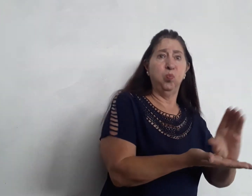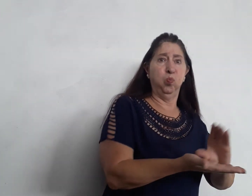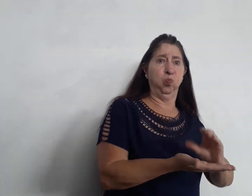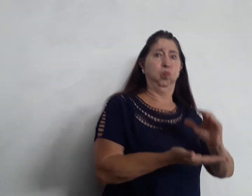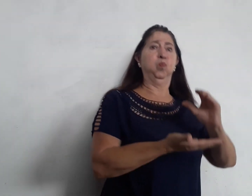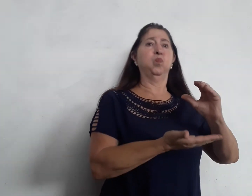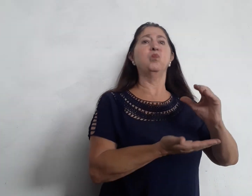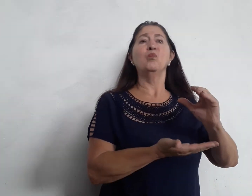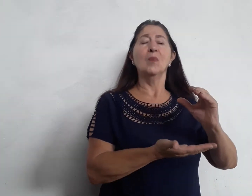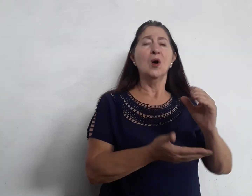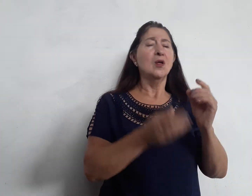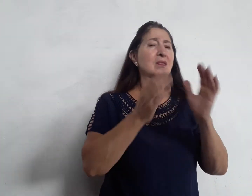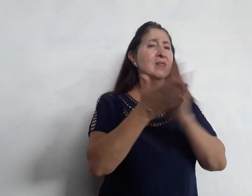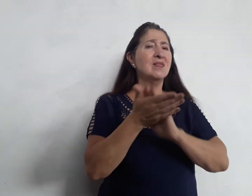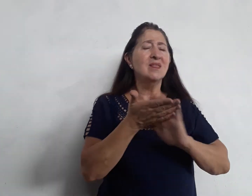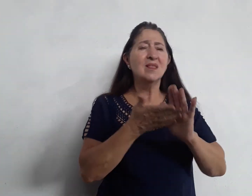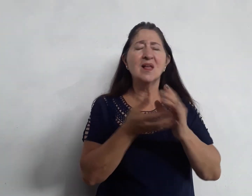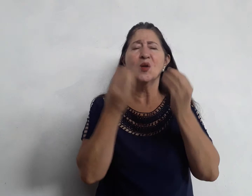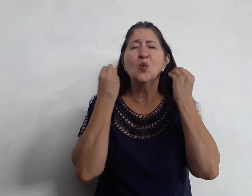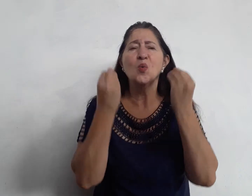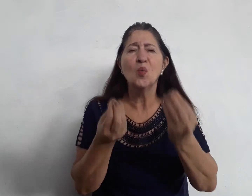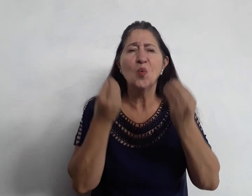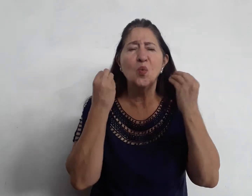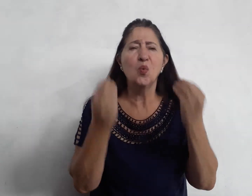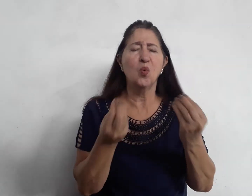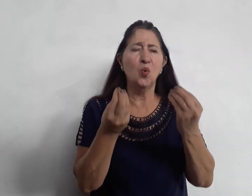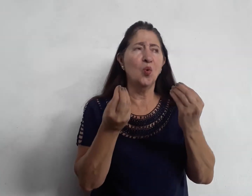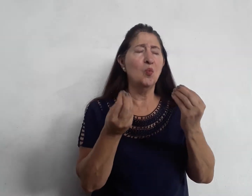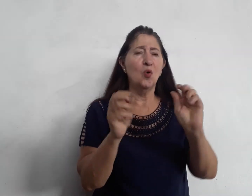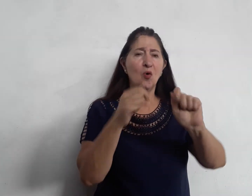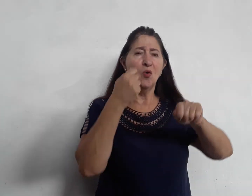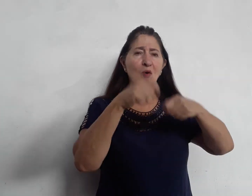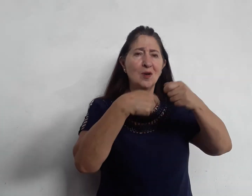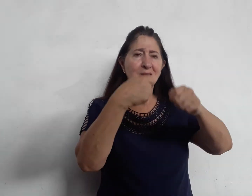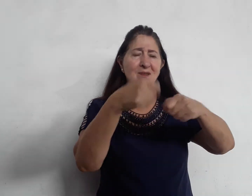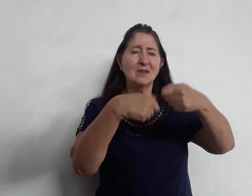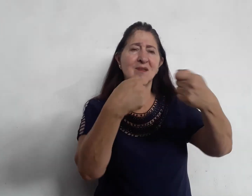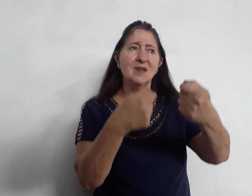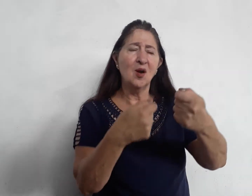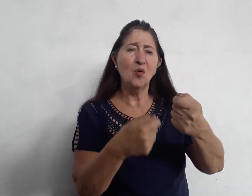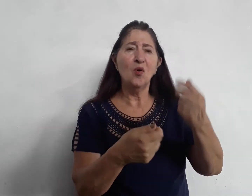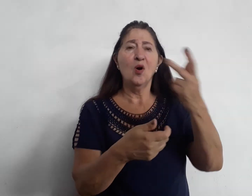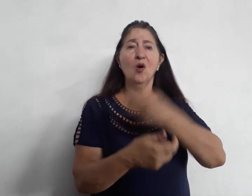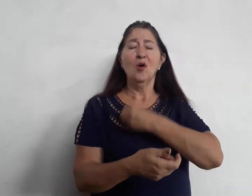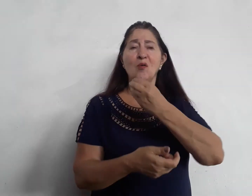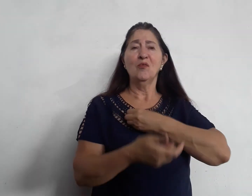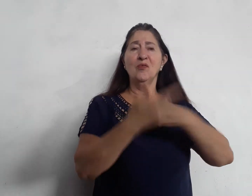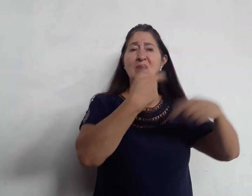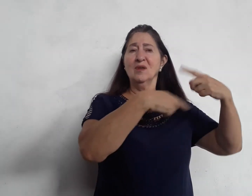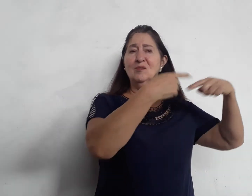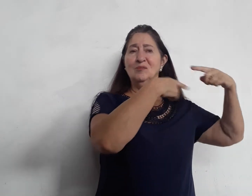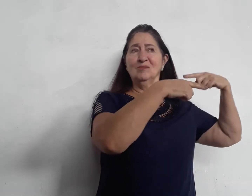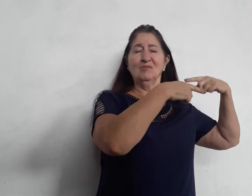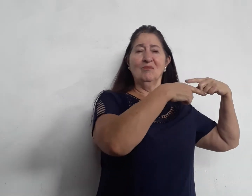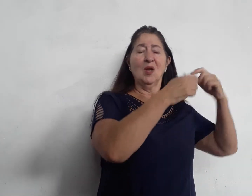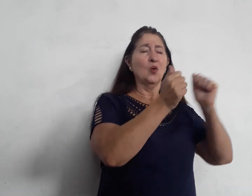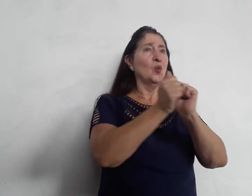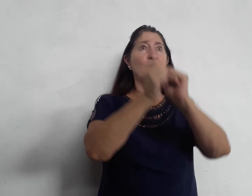Não poderão descobrir os grandes sinais de outra vida, nem mesmo com o milagre da ressurreição de um